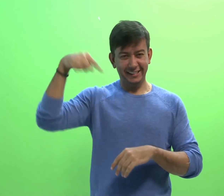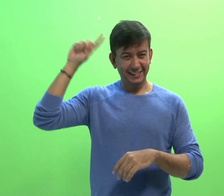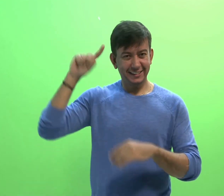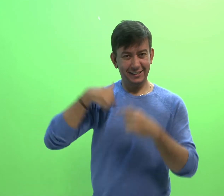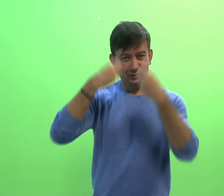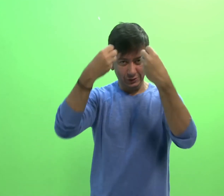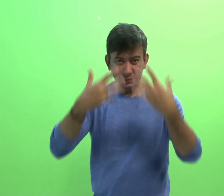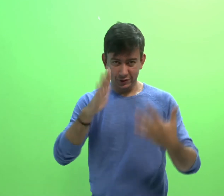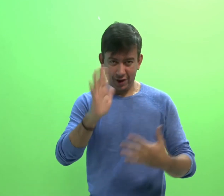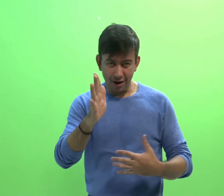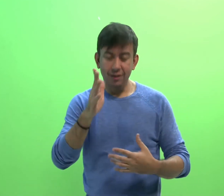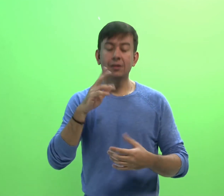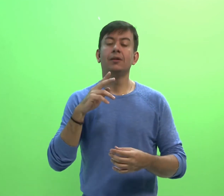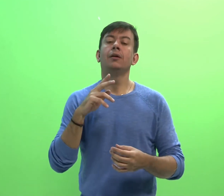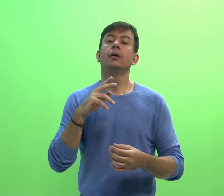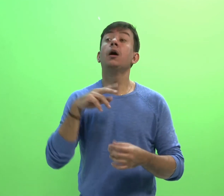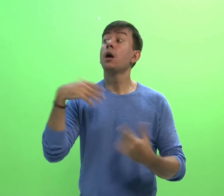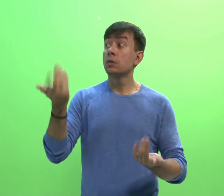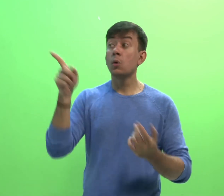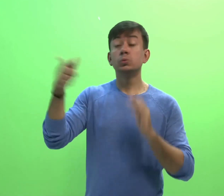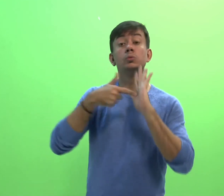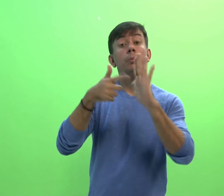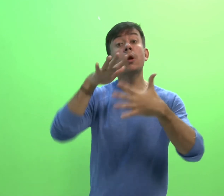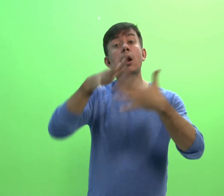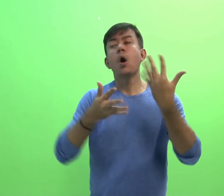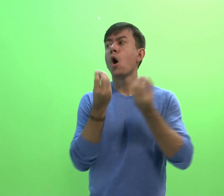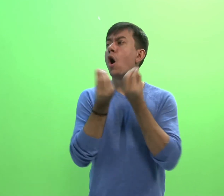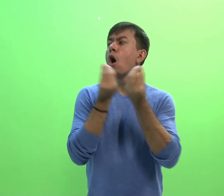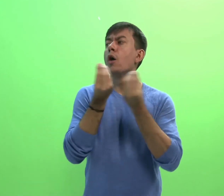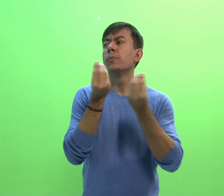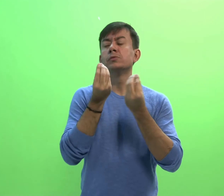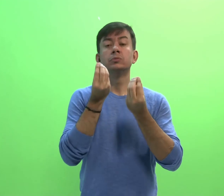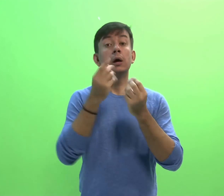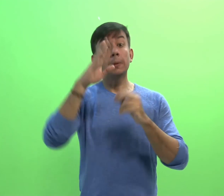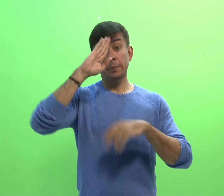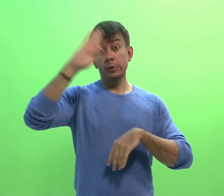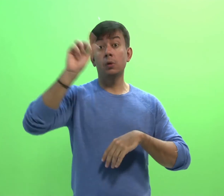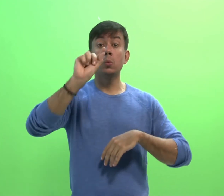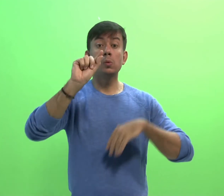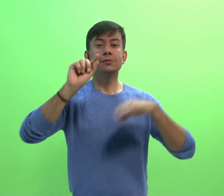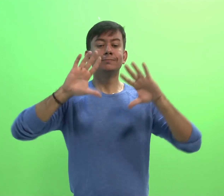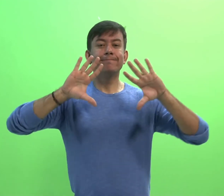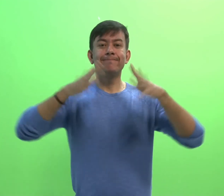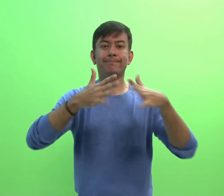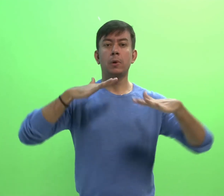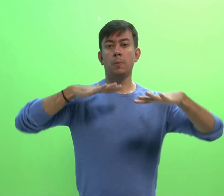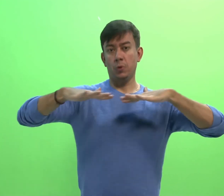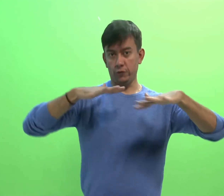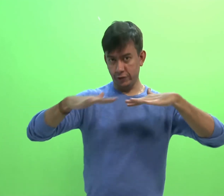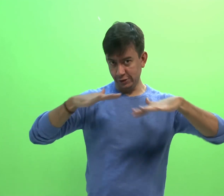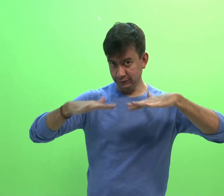E eu mostrei para você sobre os pares mínimos. Agora eu vou mostrar como na Libras